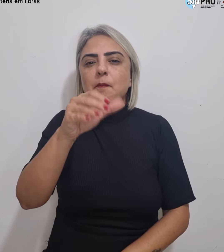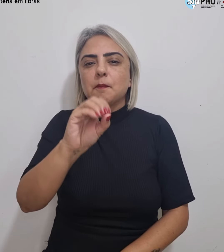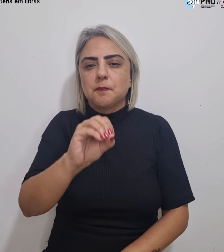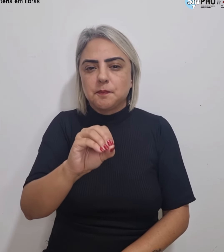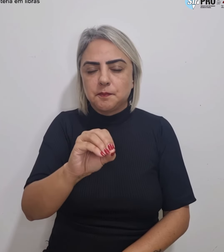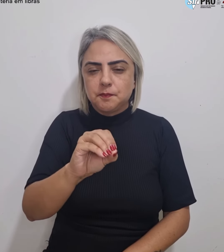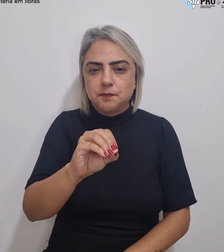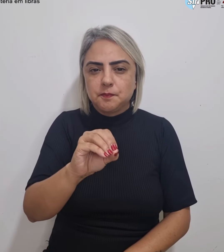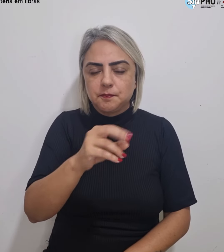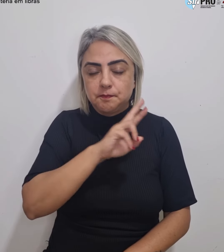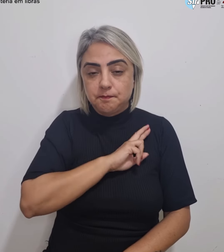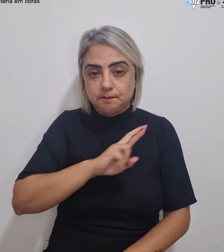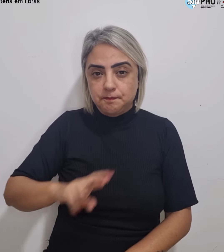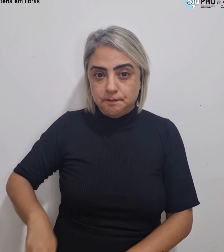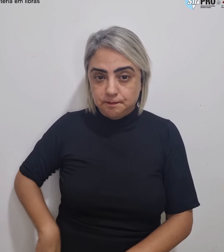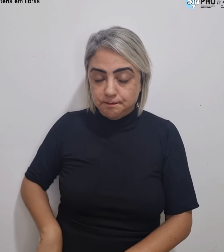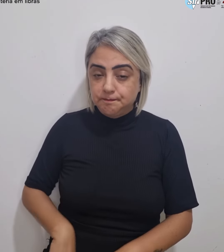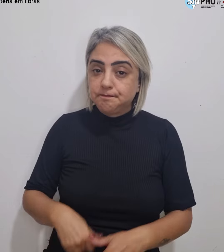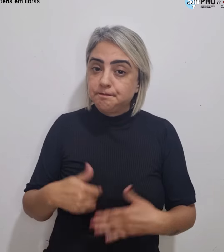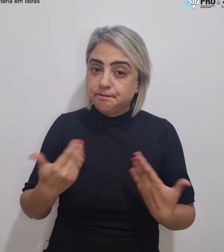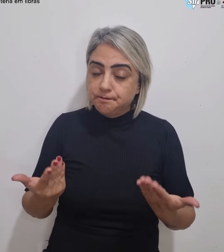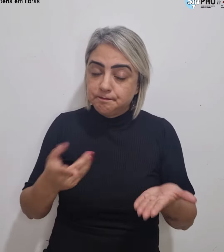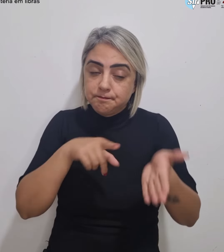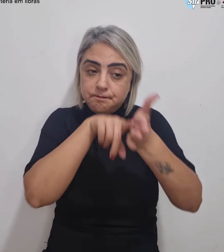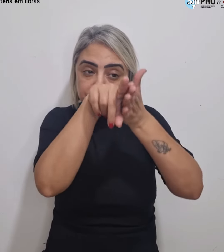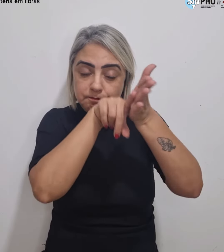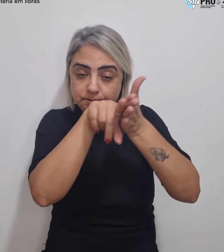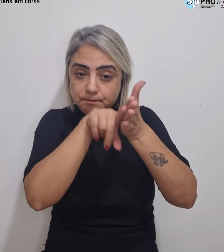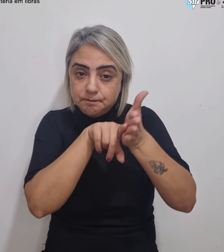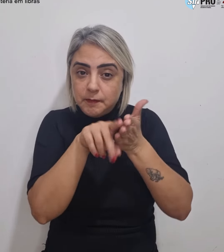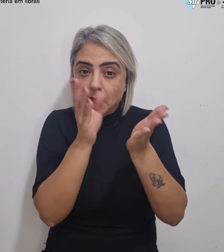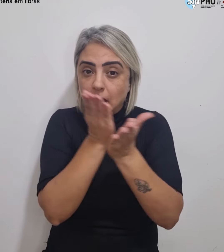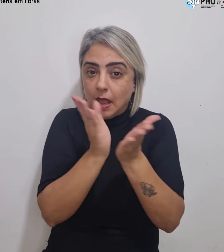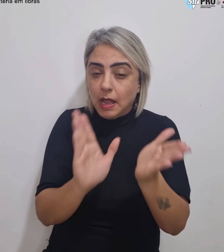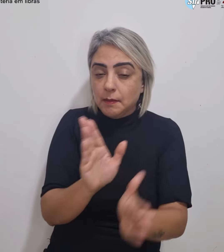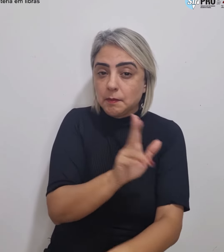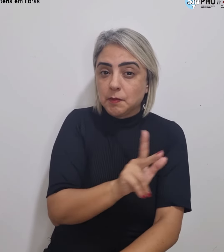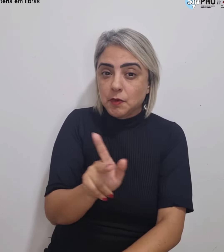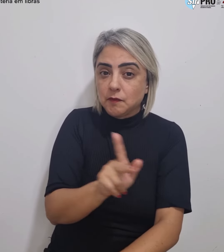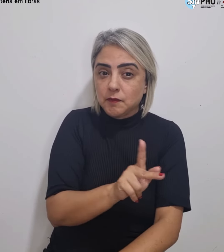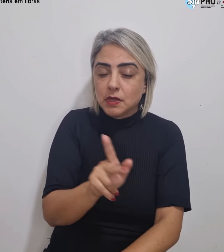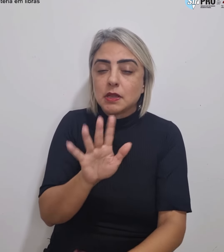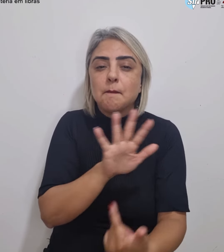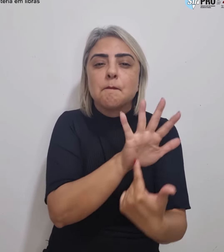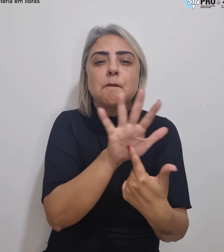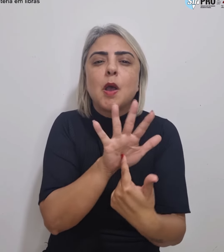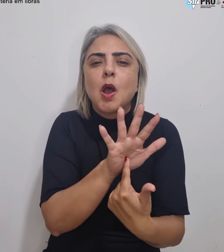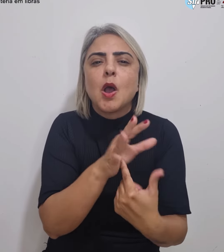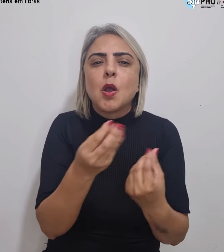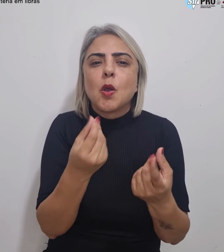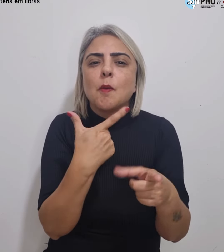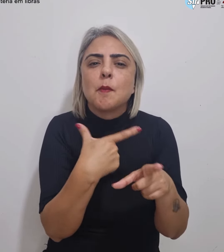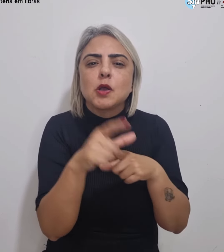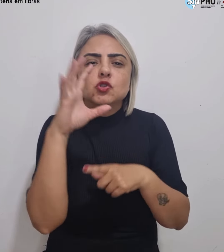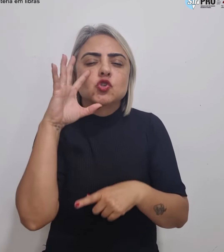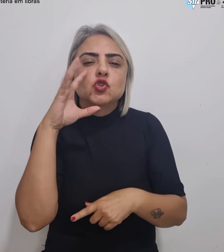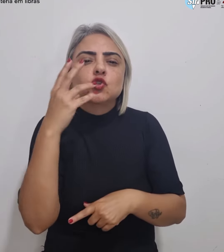Saídas. O estudo Risco de Apagão de Professores aponta como saídas para o déficit de